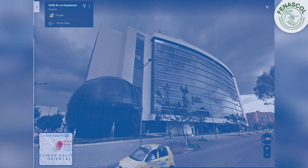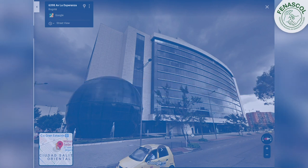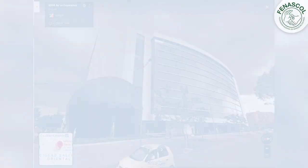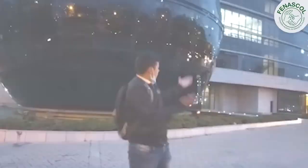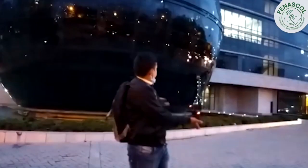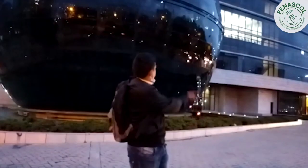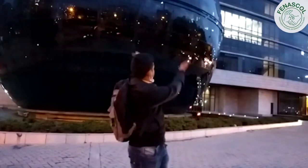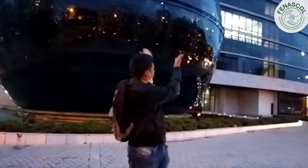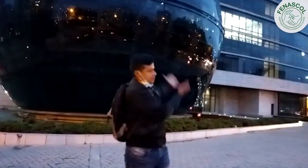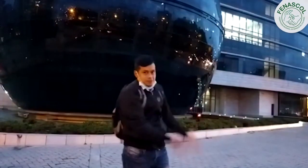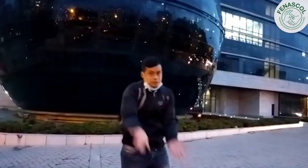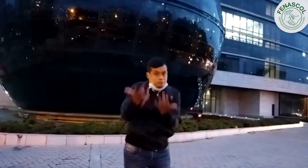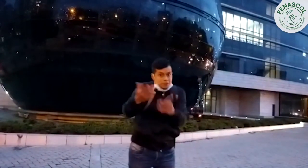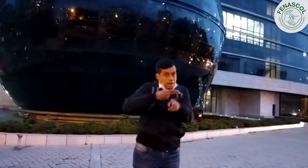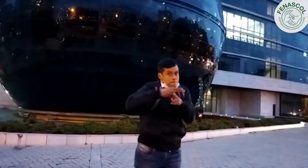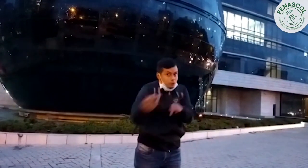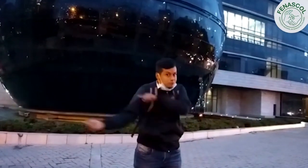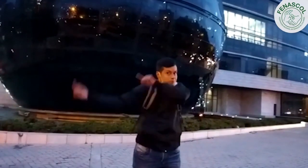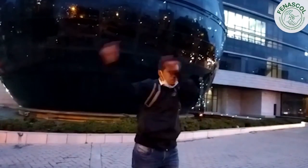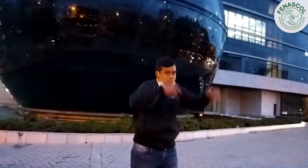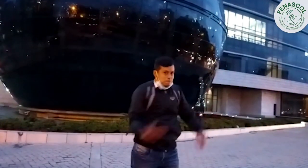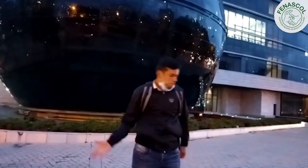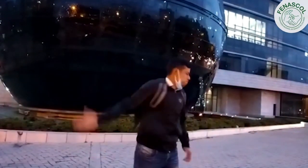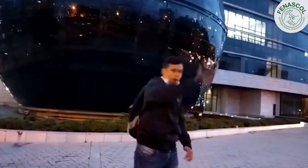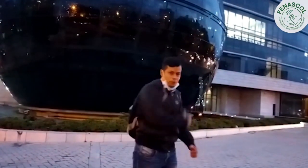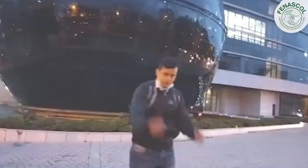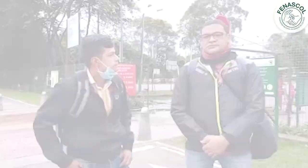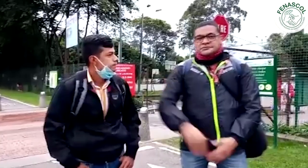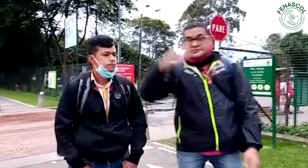Los esperamos aquí muy pronto, toda la comunidad sorda unida por la licencia de conducción.